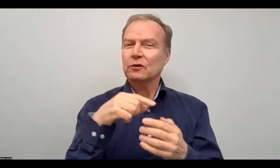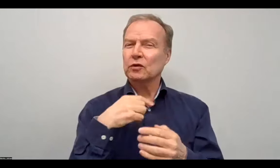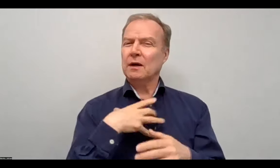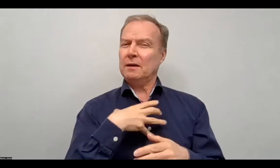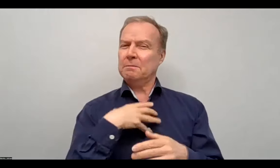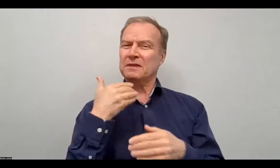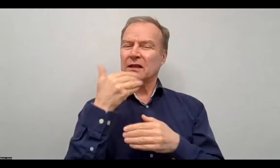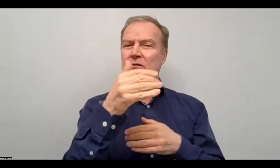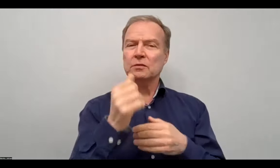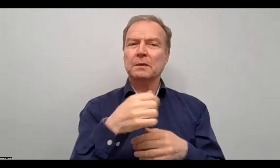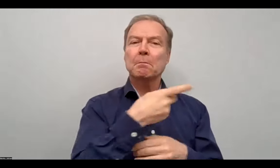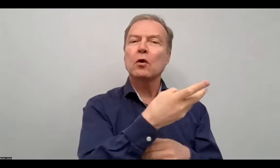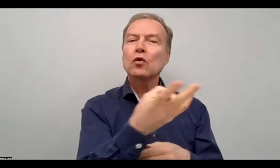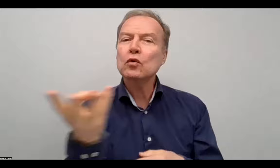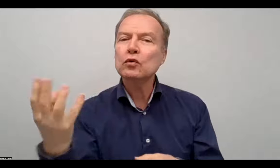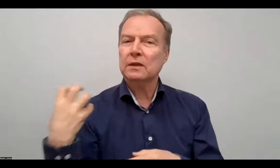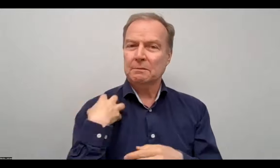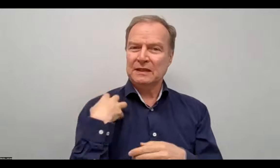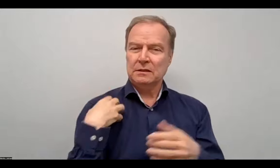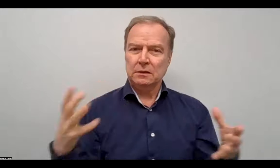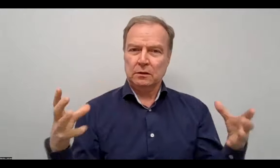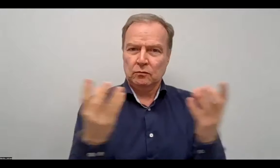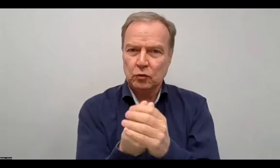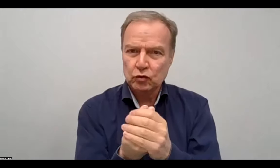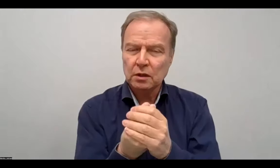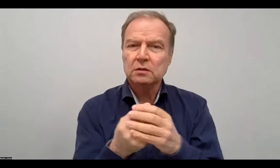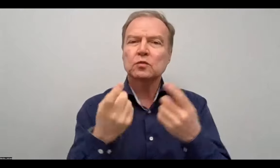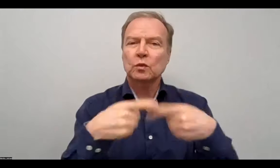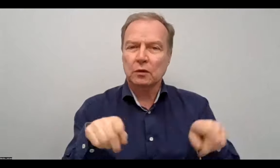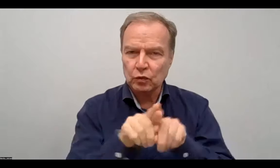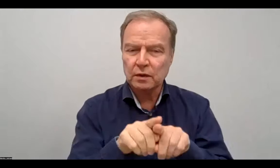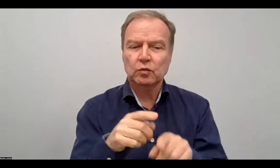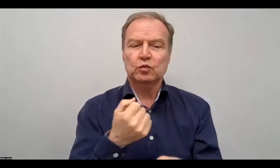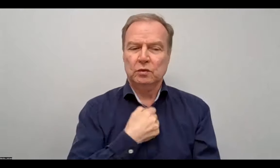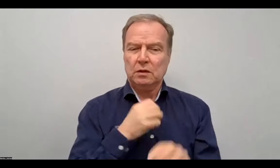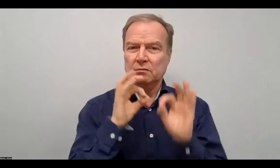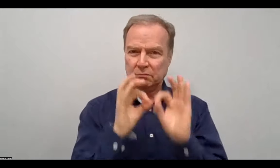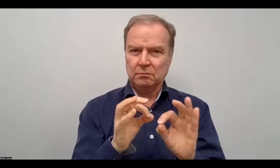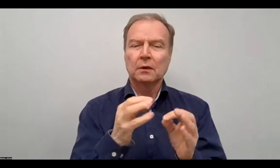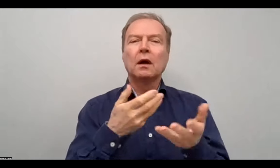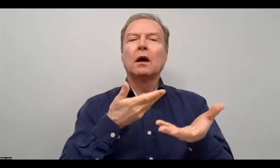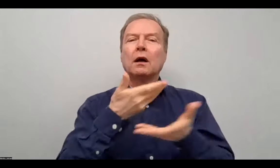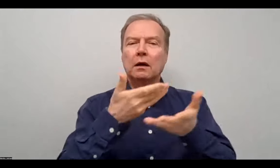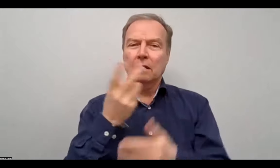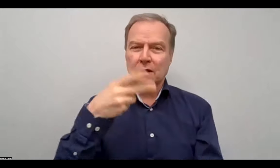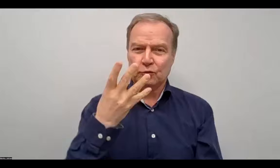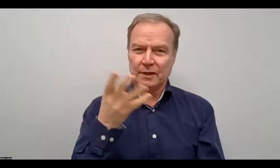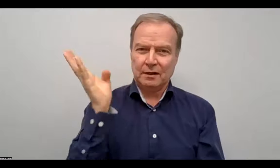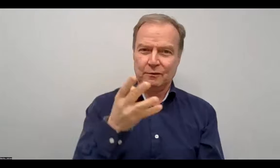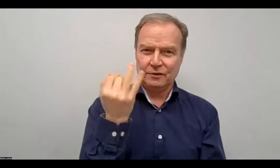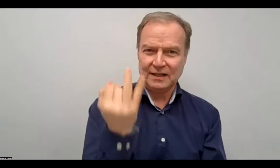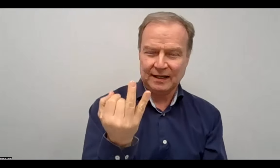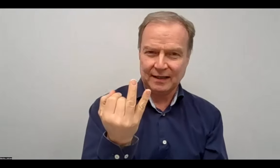se STM:lle vai liikenne- ja viestintäministeriölle, mutta kun tämä ei pelkästään yhden ministeriön asia, vaan tähän tarvitaan myös